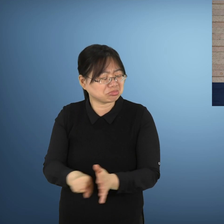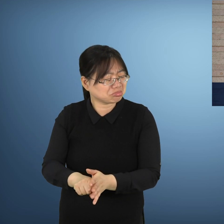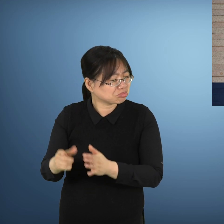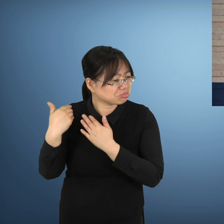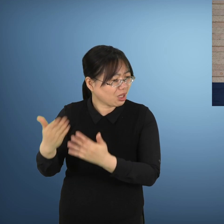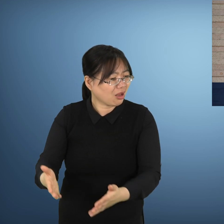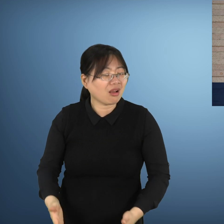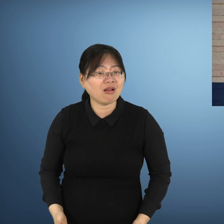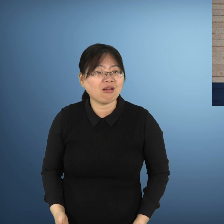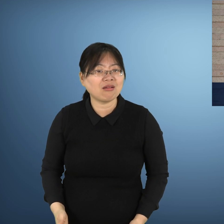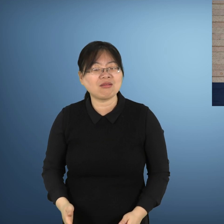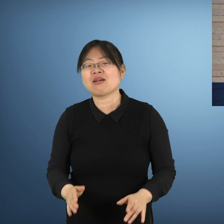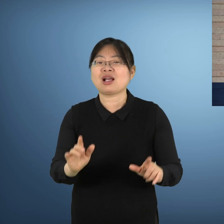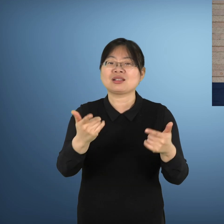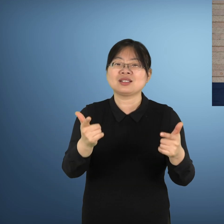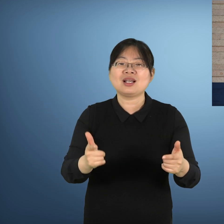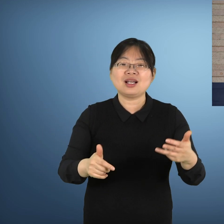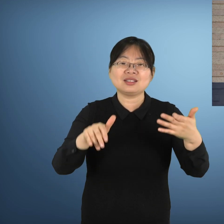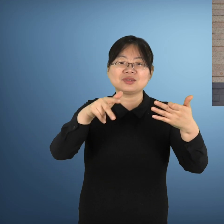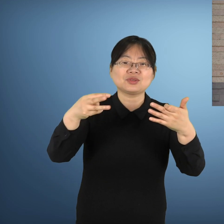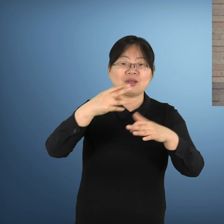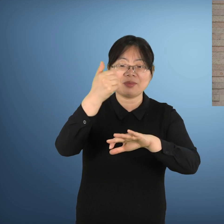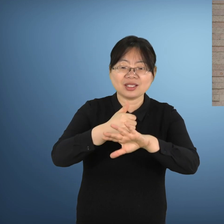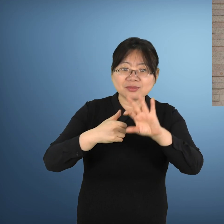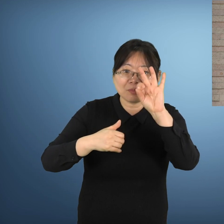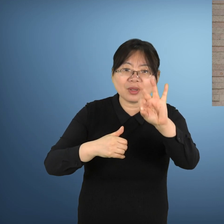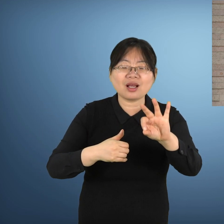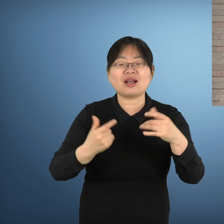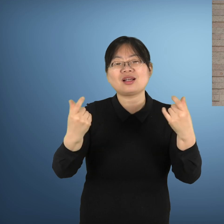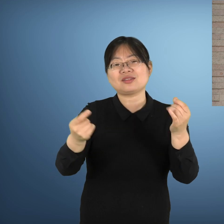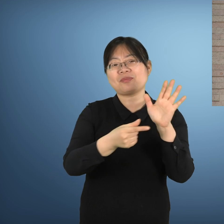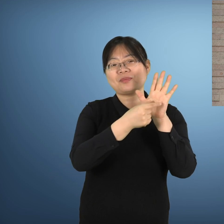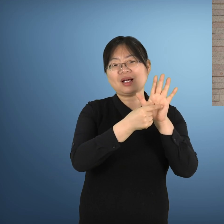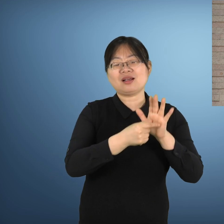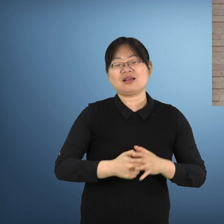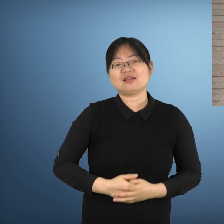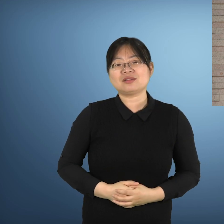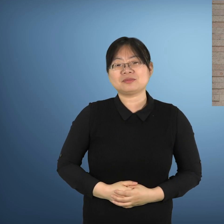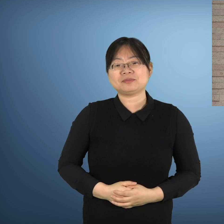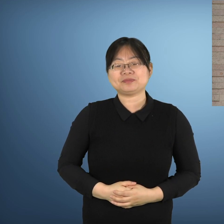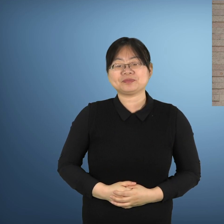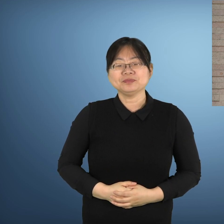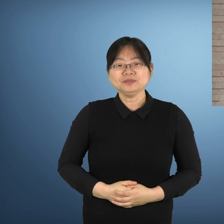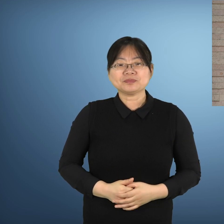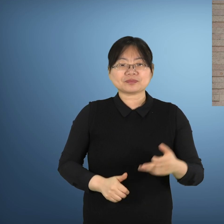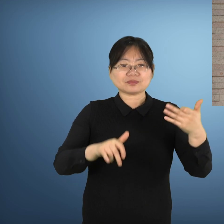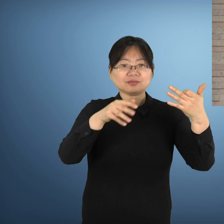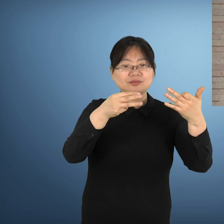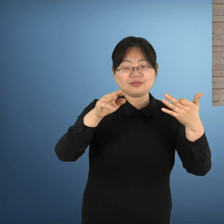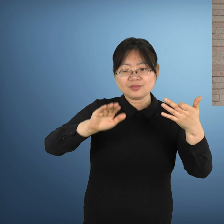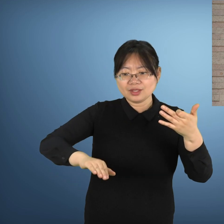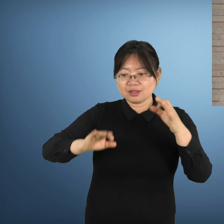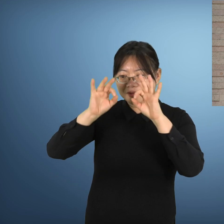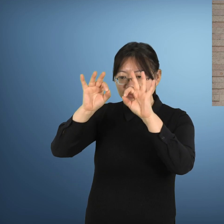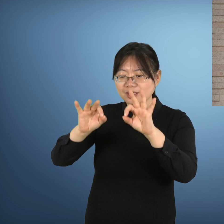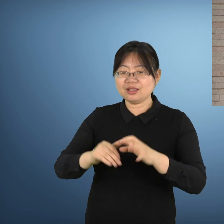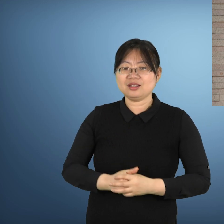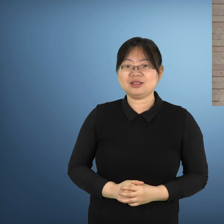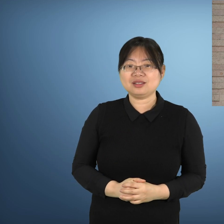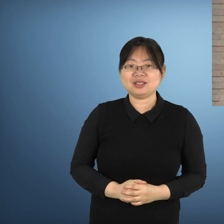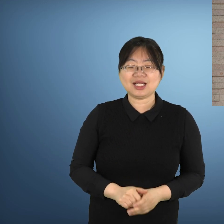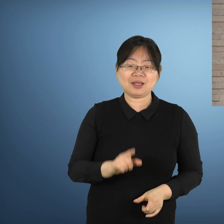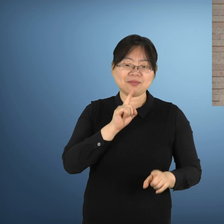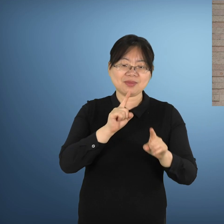아니에요. 여러분 19절 끝에 보면 이렇게 되어 있어요. 하반절에 19절 하반절에 제가 읽겠습니다.